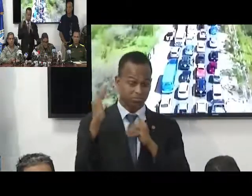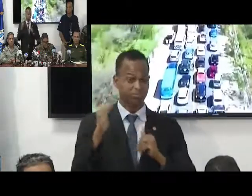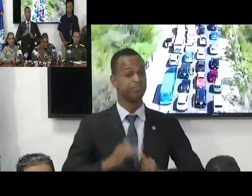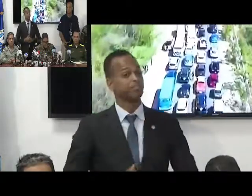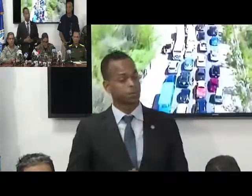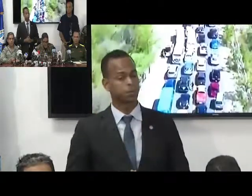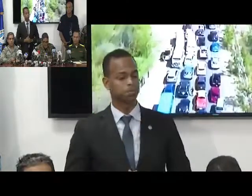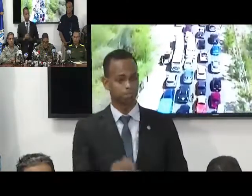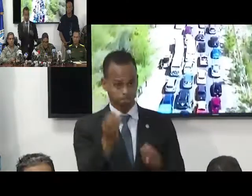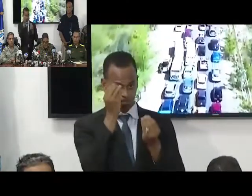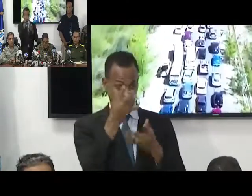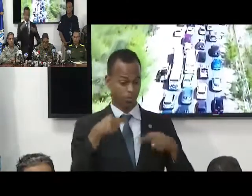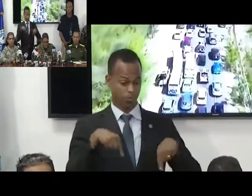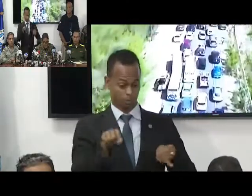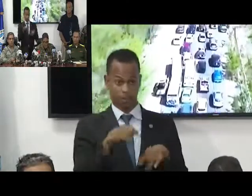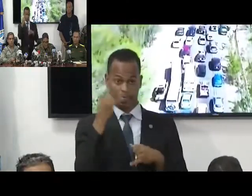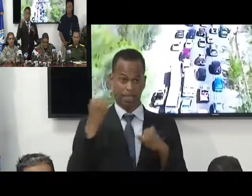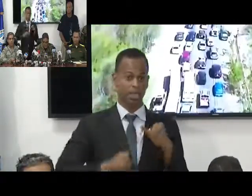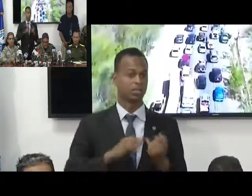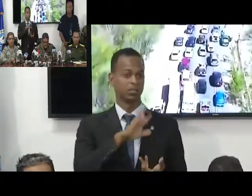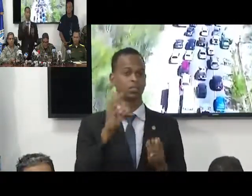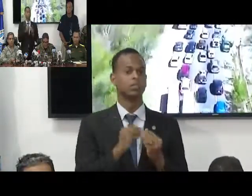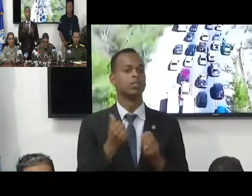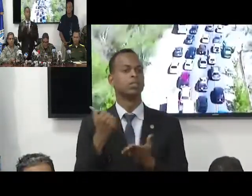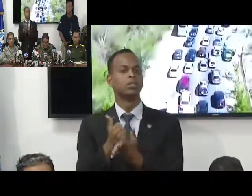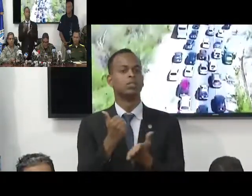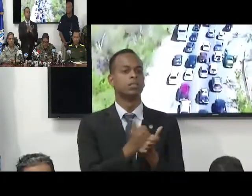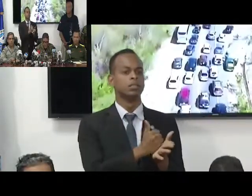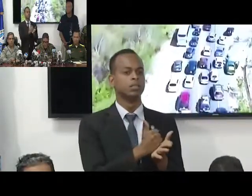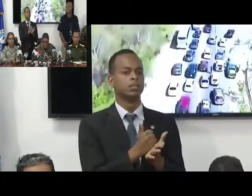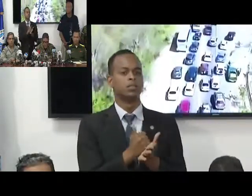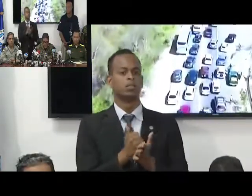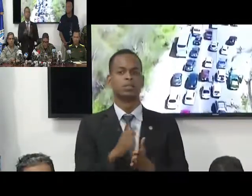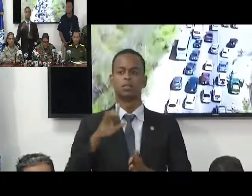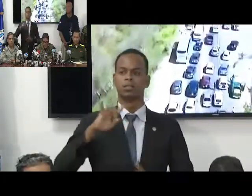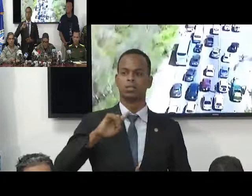Reportes. En el operativo en total general se ofrecieron